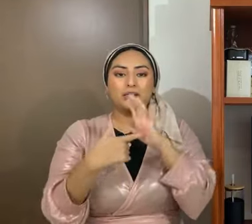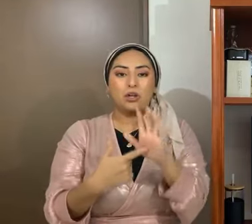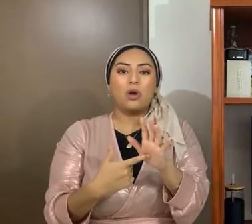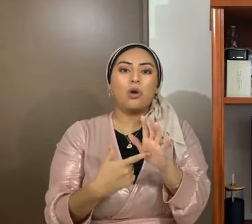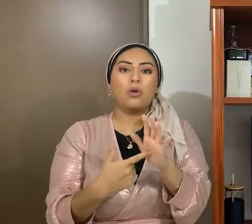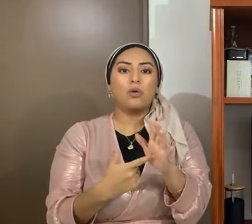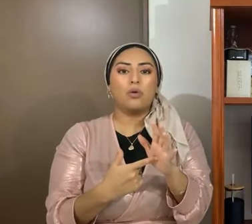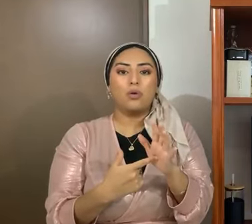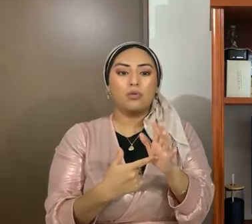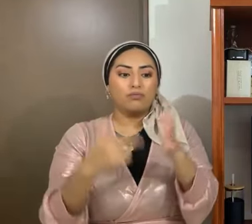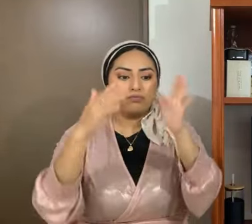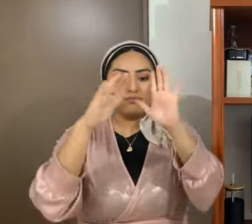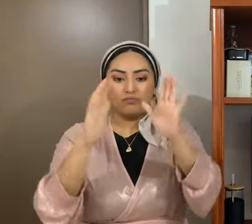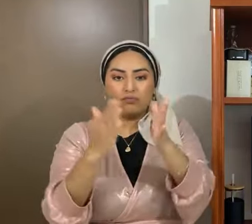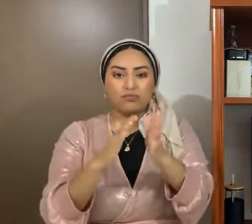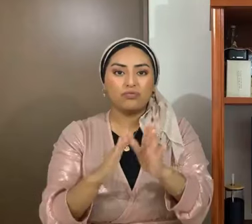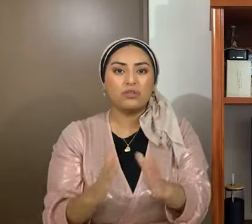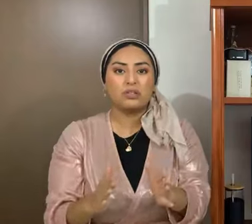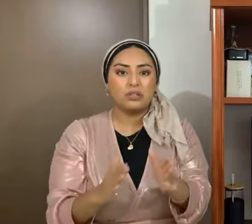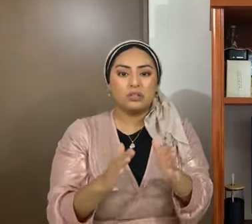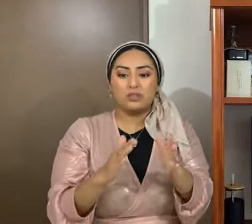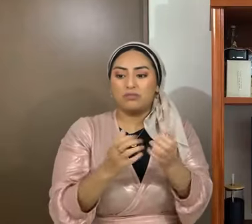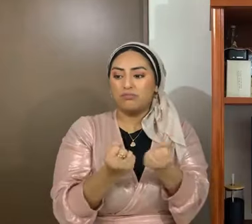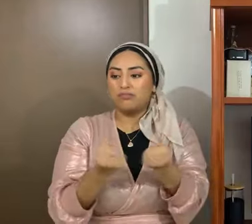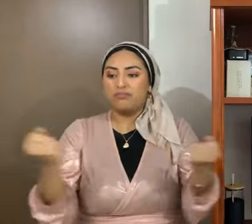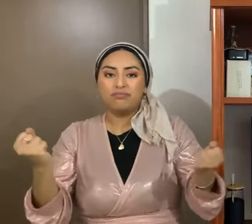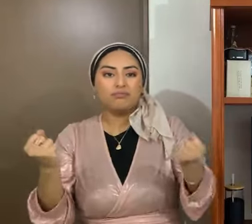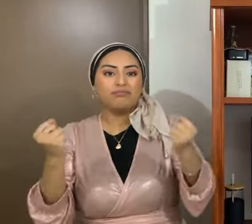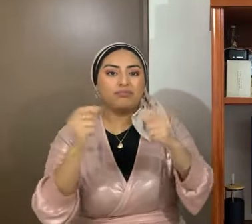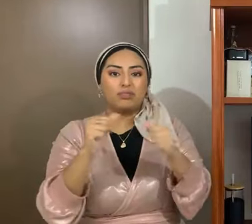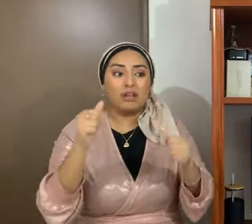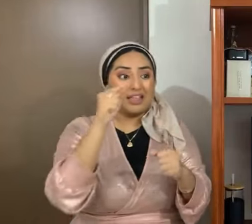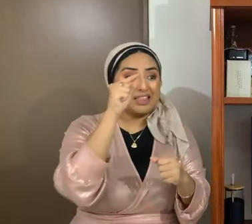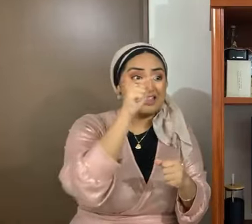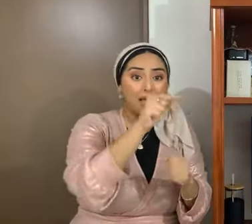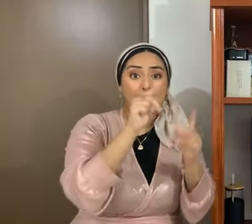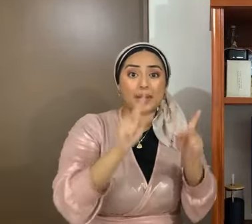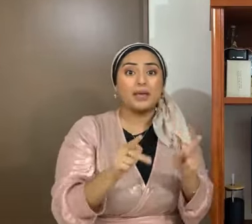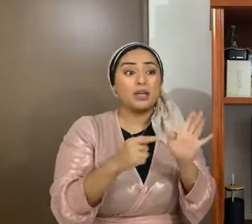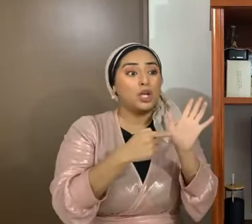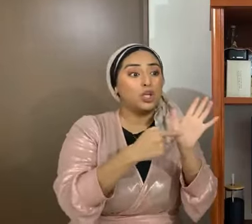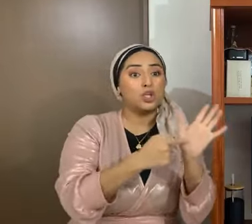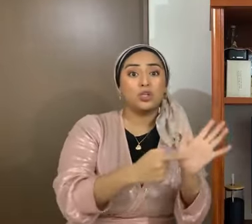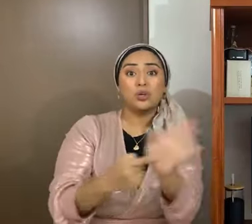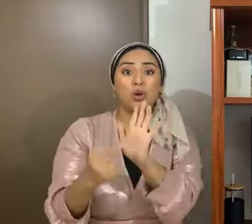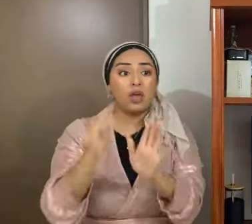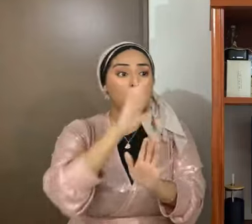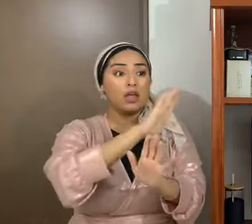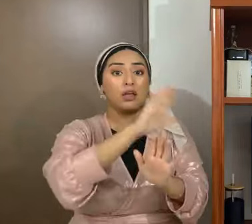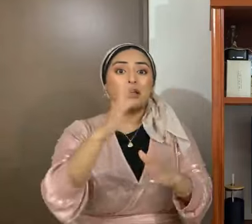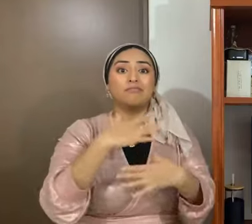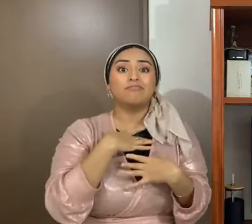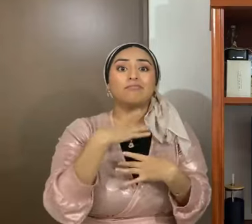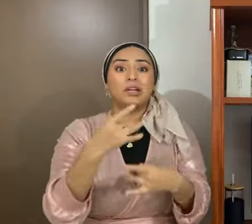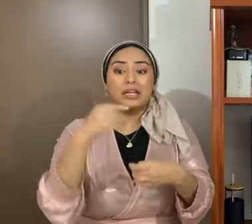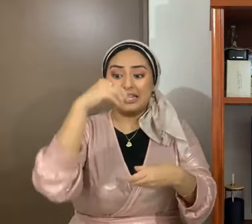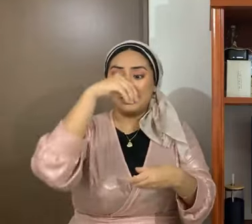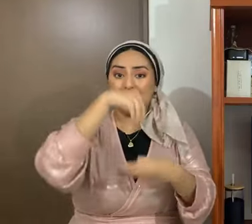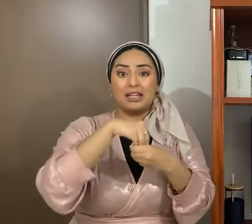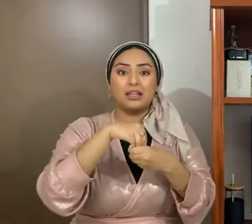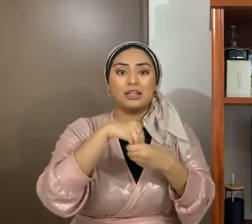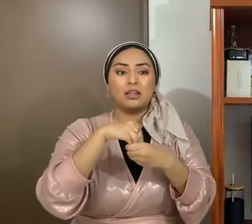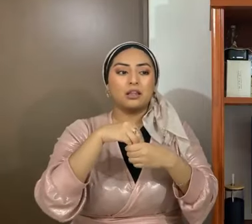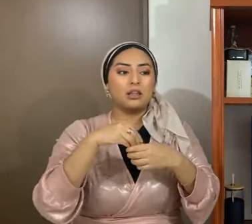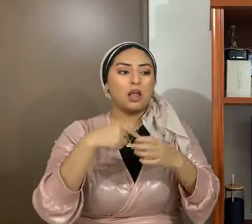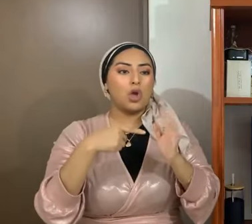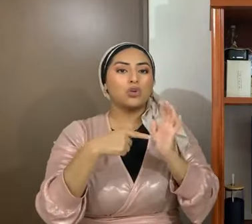se enseña su figura, que es ajustada, que es entallada, esa persona está demostrando que su interés está en la carne, en